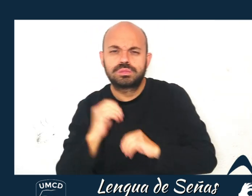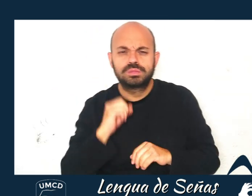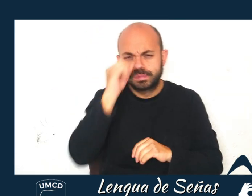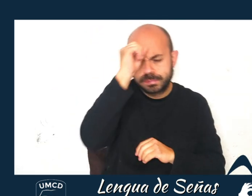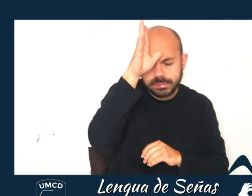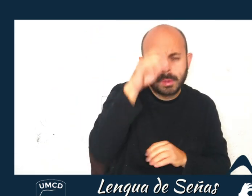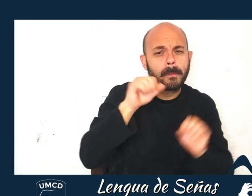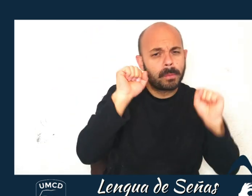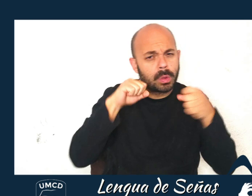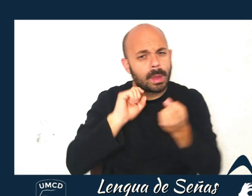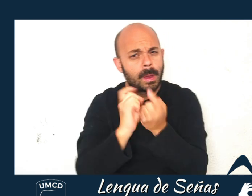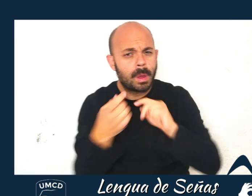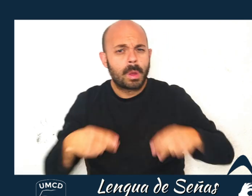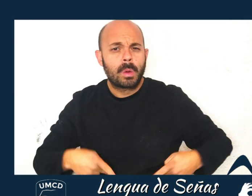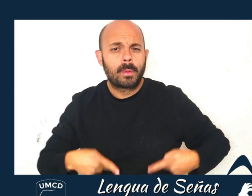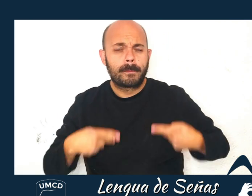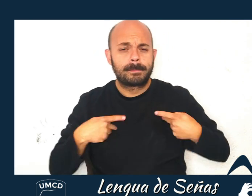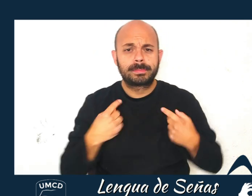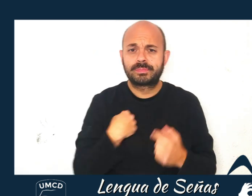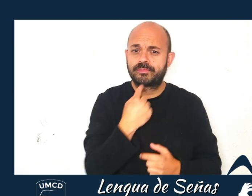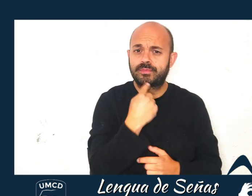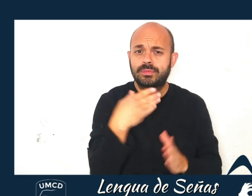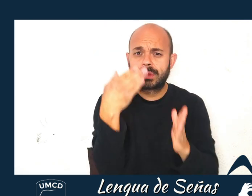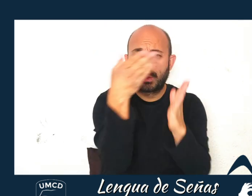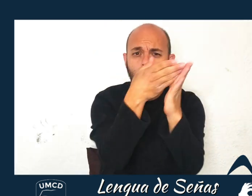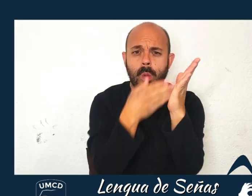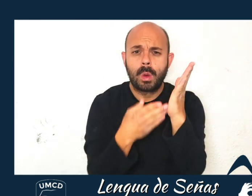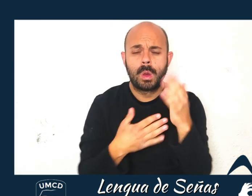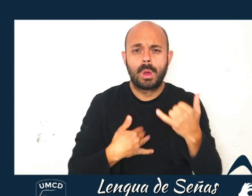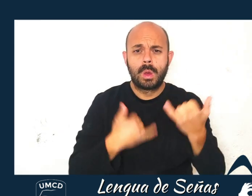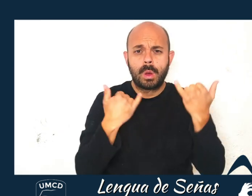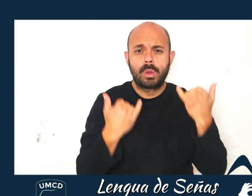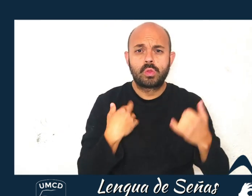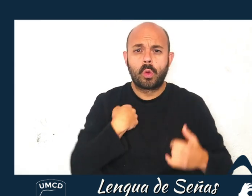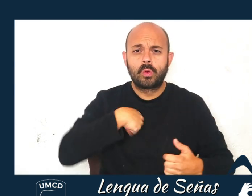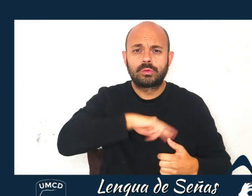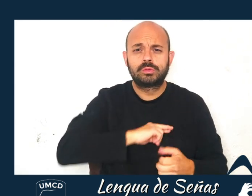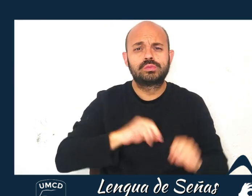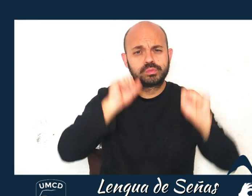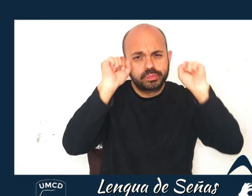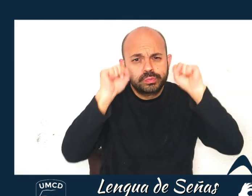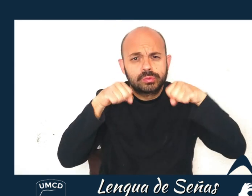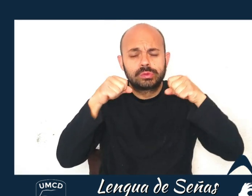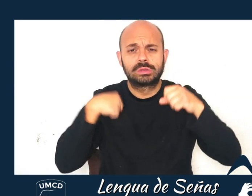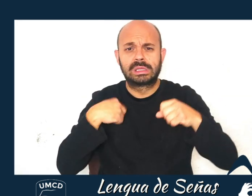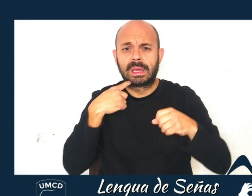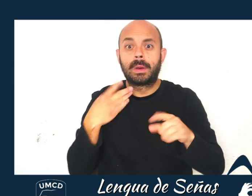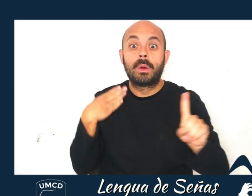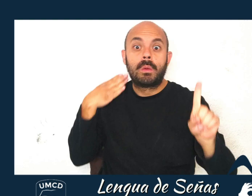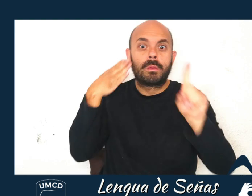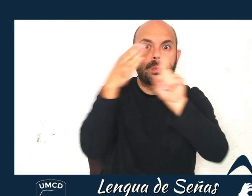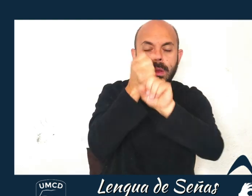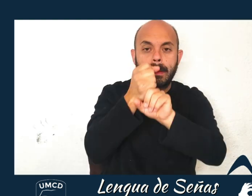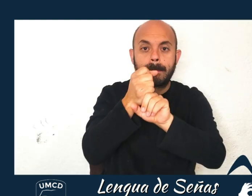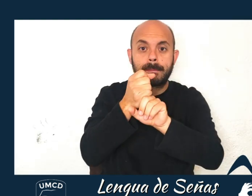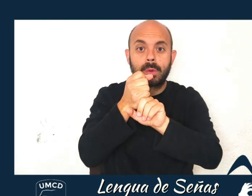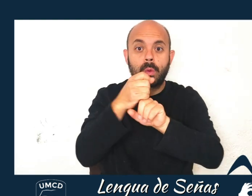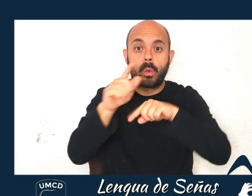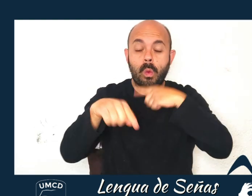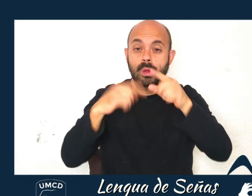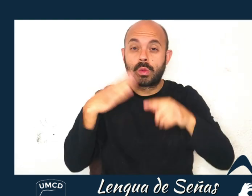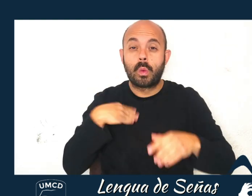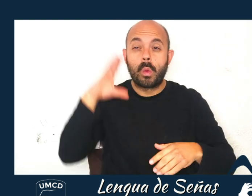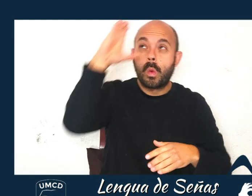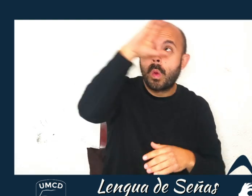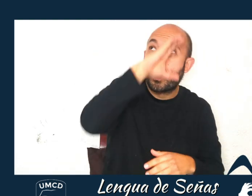nuestra vida. Y lo maravilloso de esto es que, como nos dice la palabra hoy día, nosotros podemos alcanzarla si es